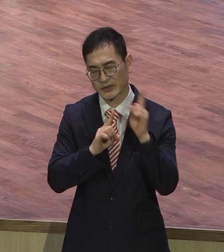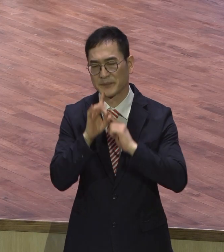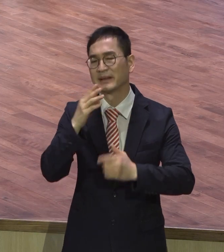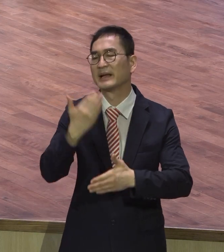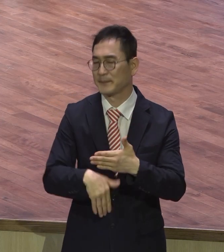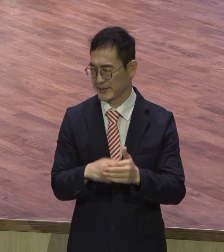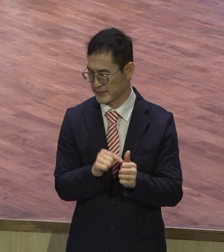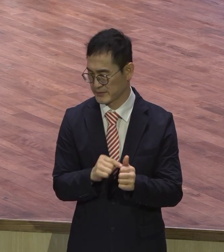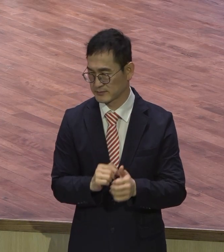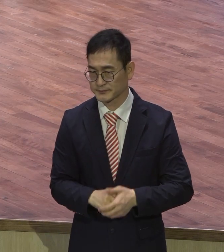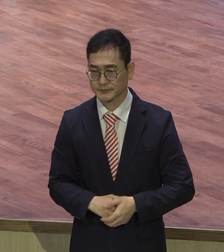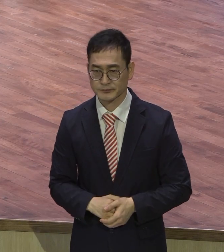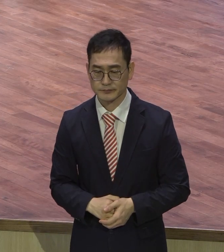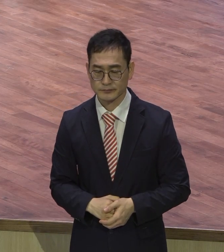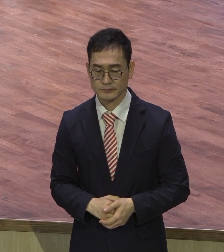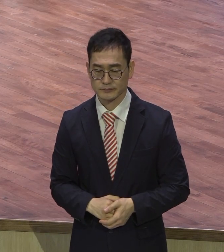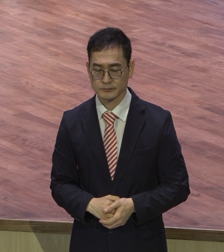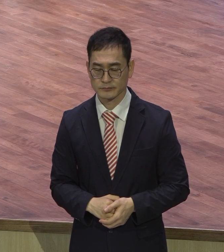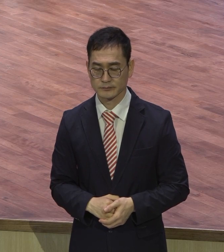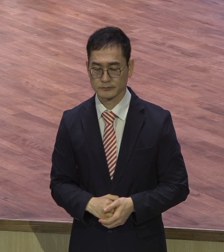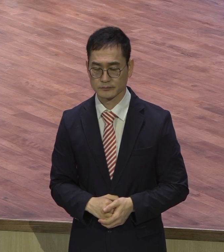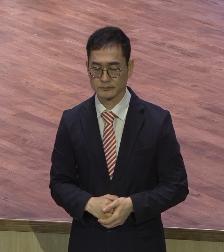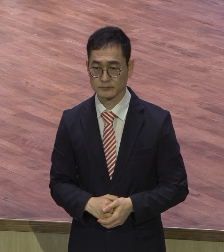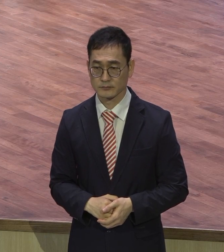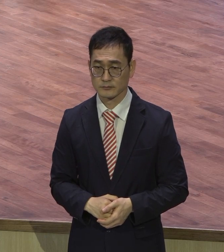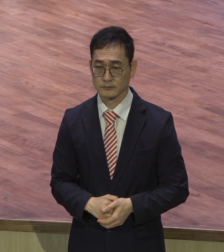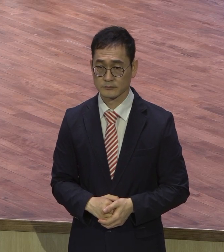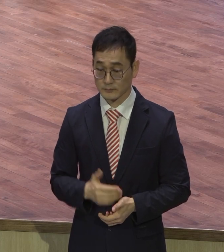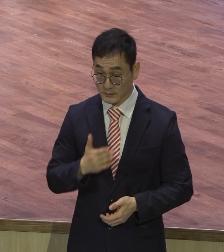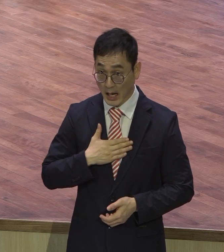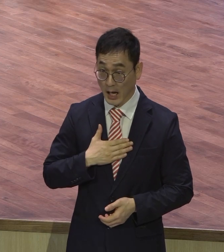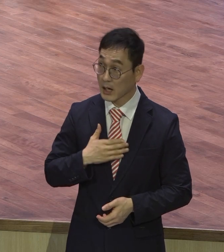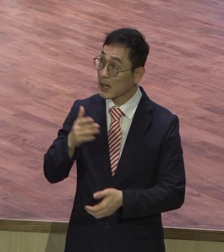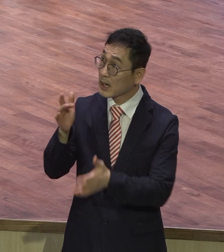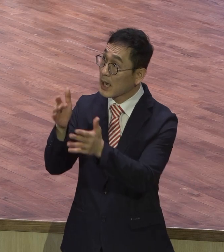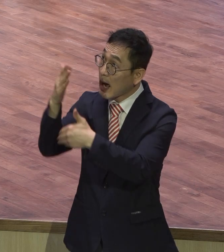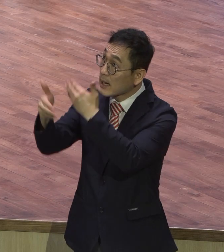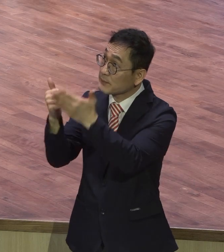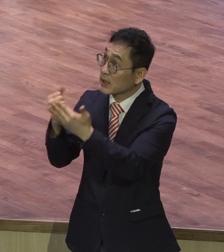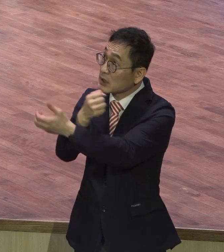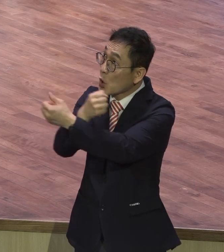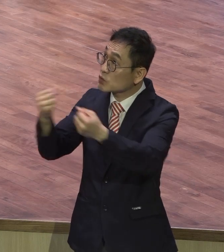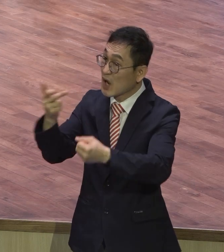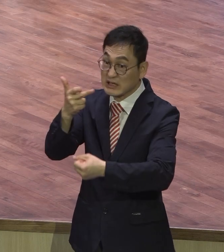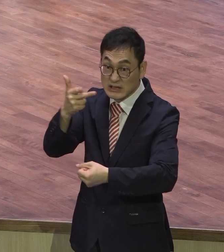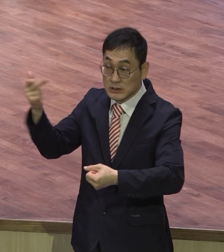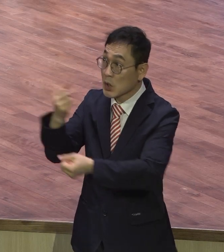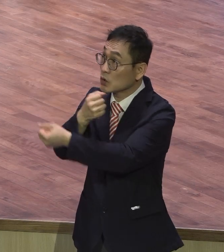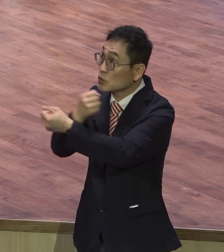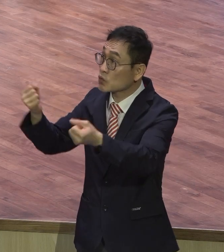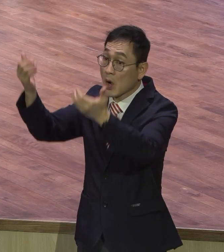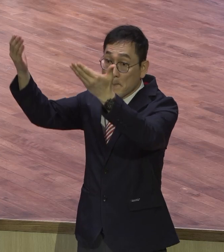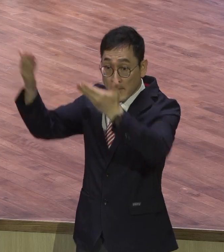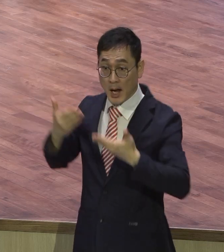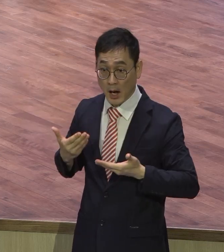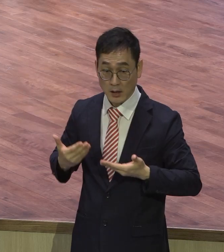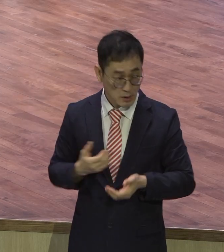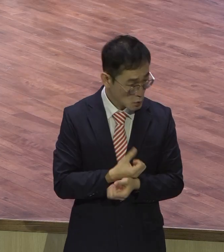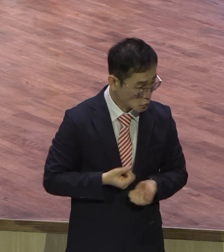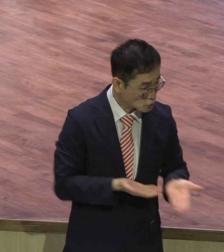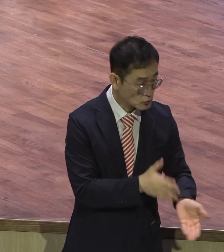그리스도 안에서 어마어마한 것 망한 것을 다 용서받았는데 백억을 용서받아놓고 돈 백만원 빚었다고